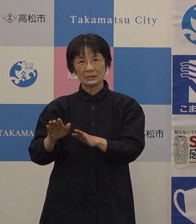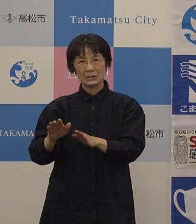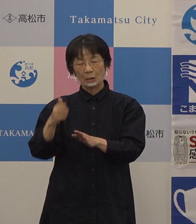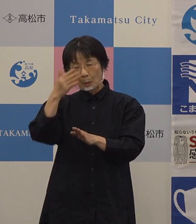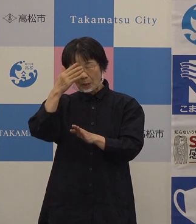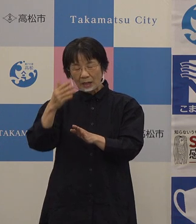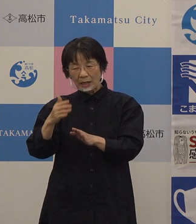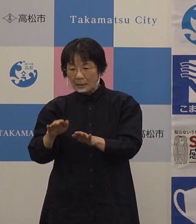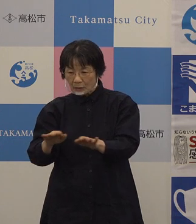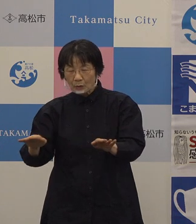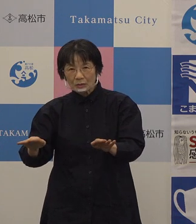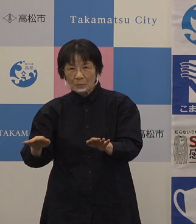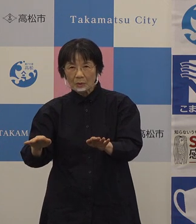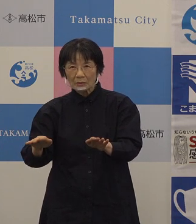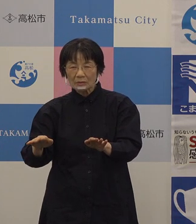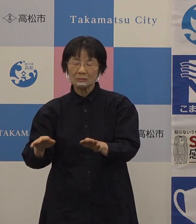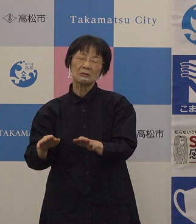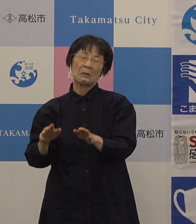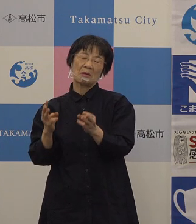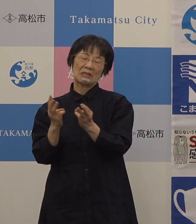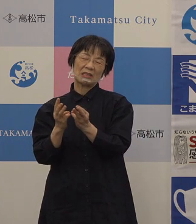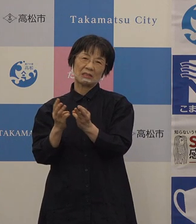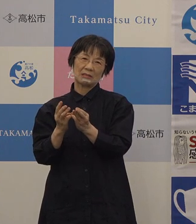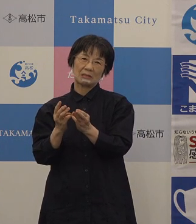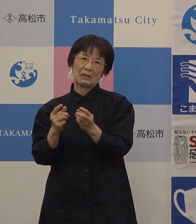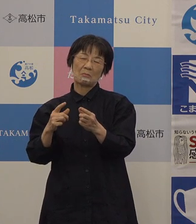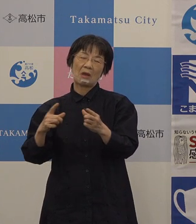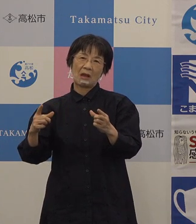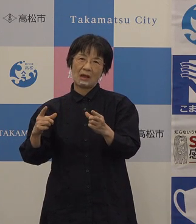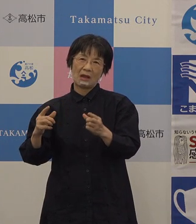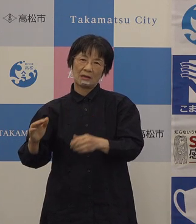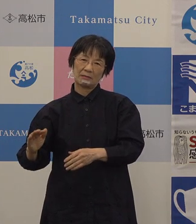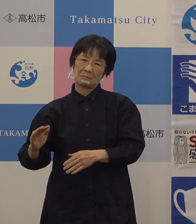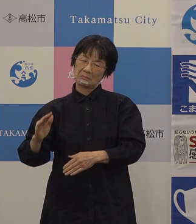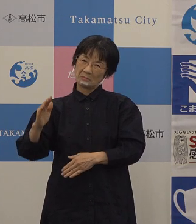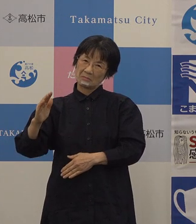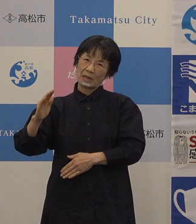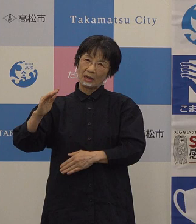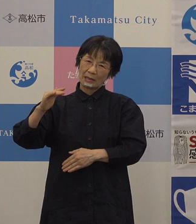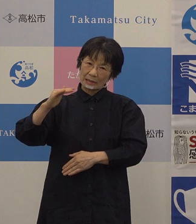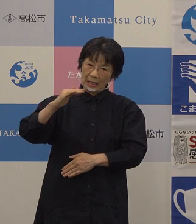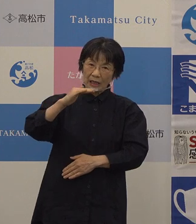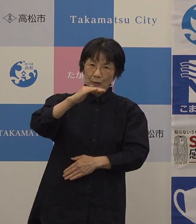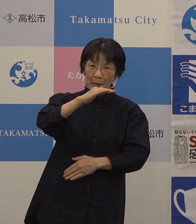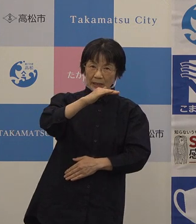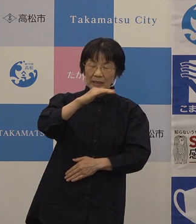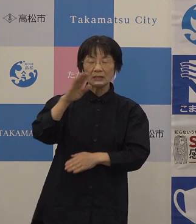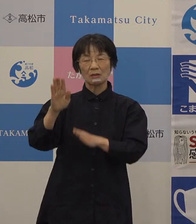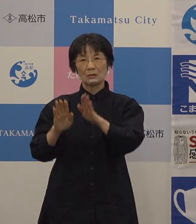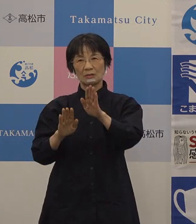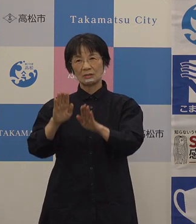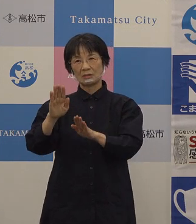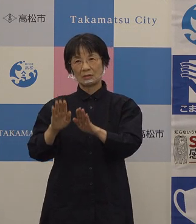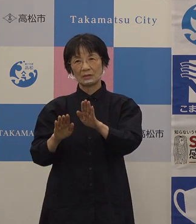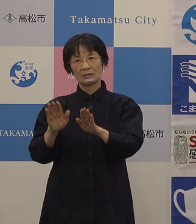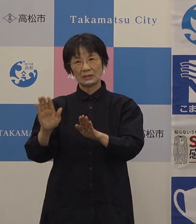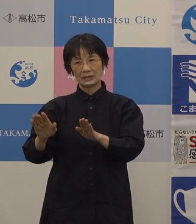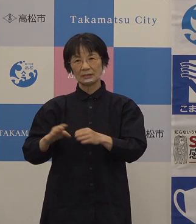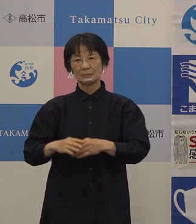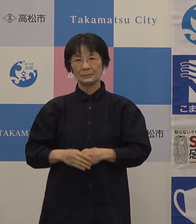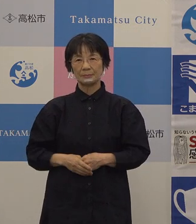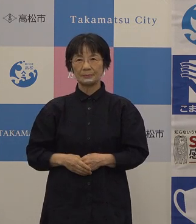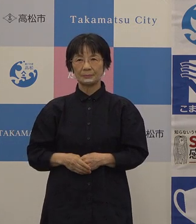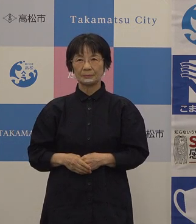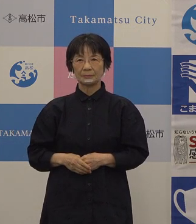でかなり人数が増減しておる、まあ、ながら高止まりになっておるというところかと存じております